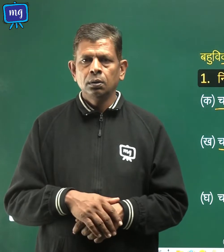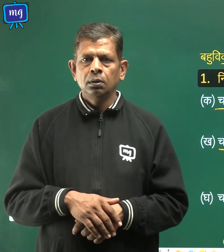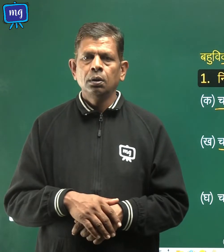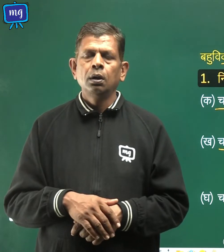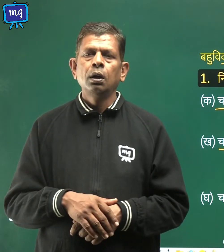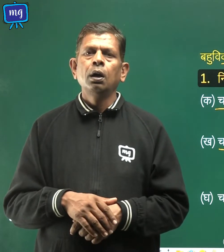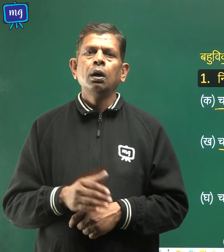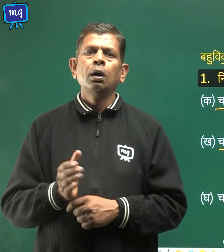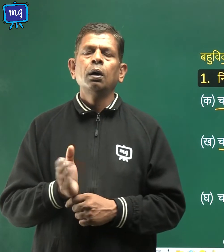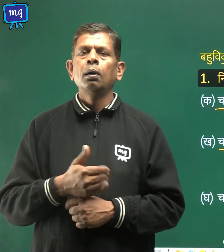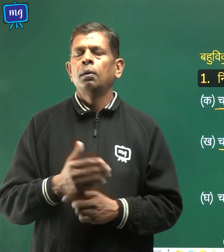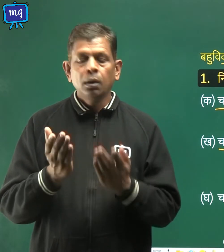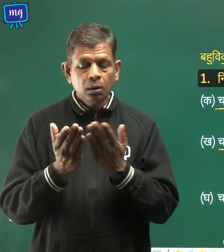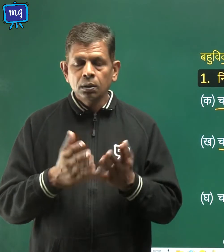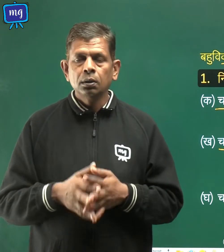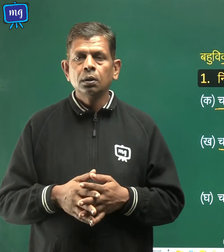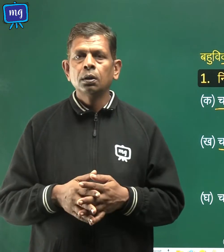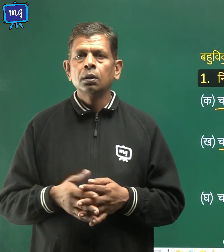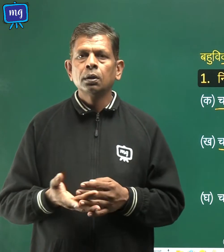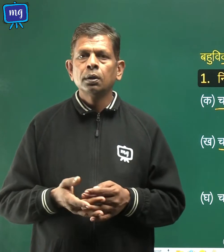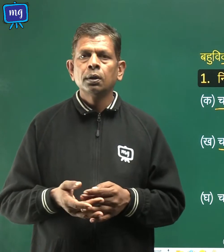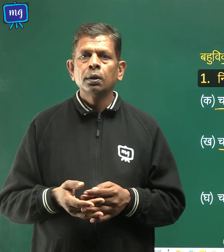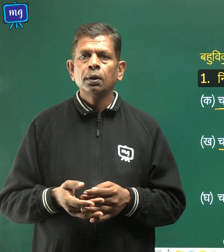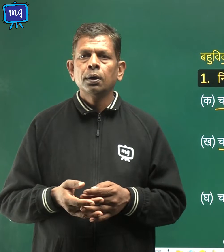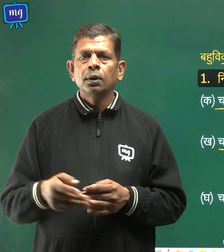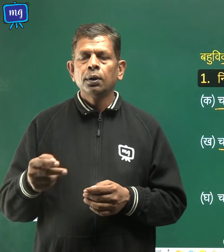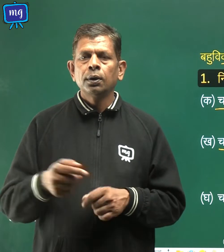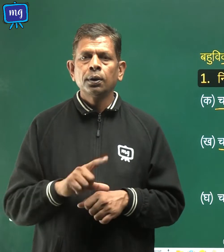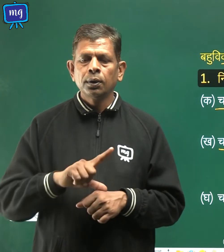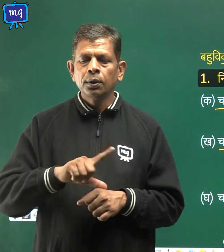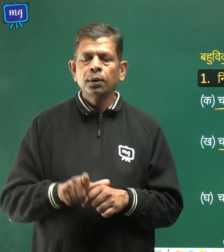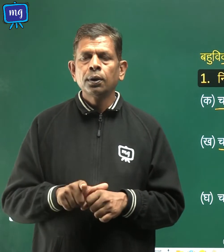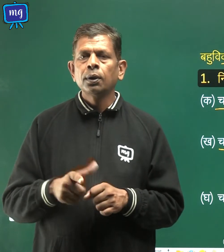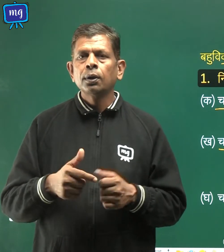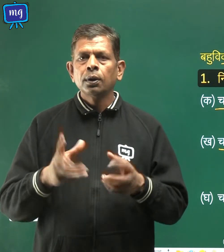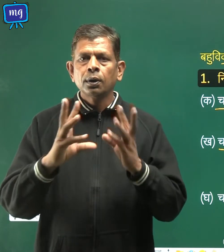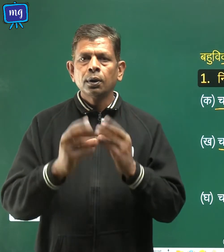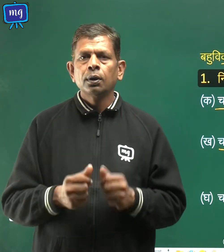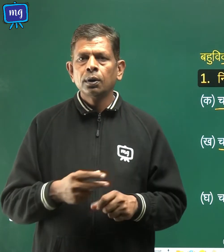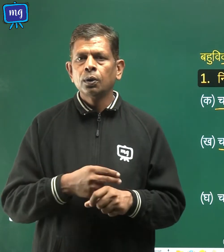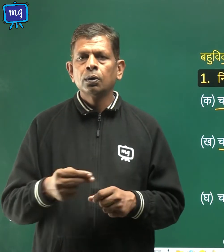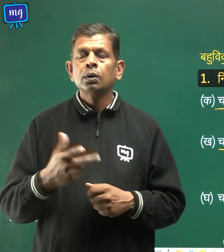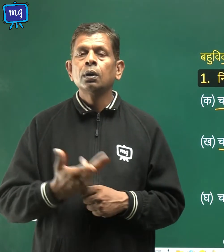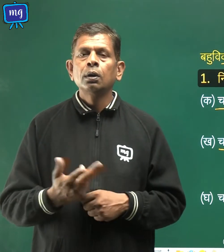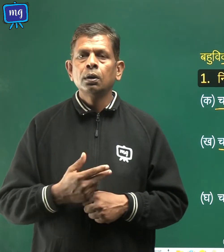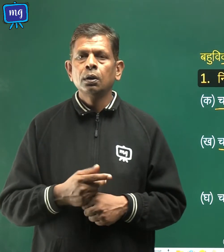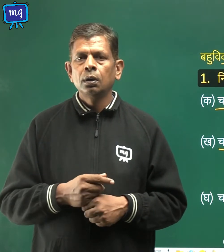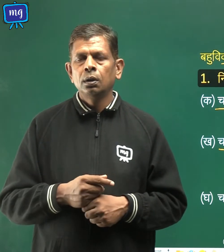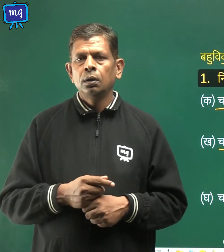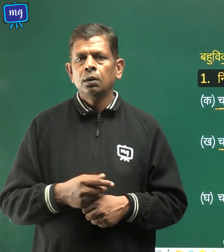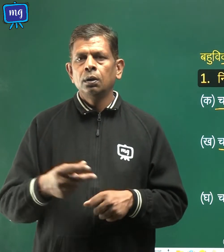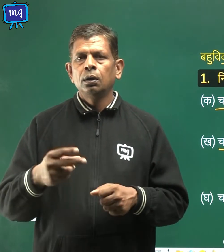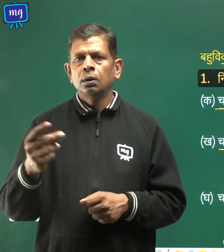हमने पढ़ा था ना, चाल ज्ञात करने का सूत्र क्या होता है? चाल बराबर दूरी